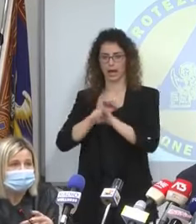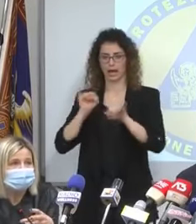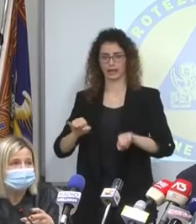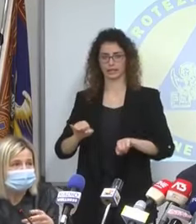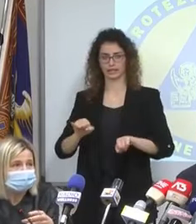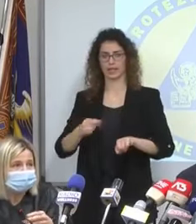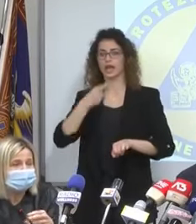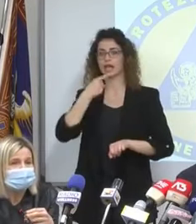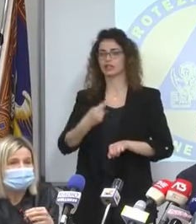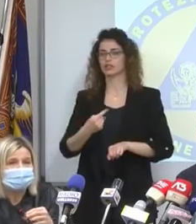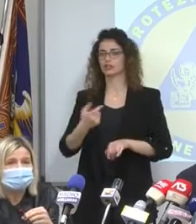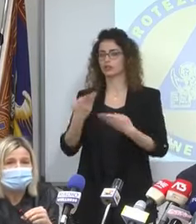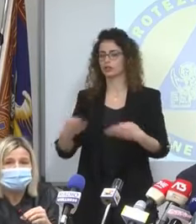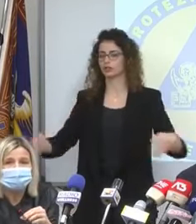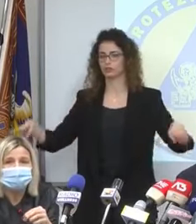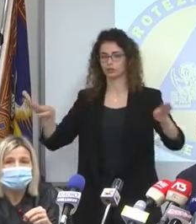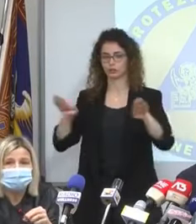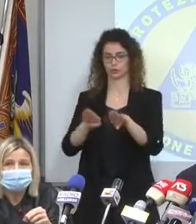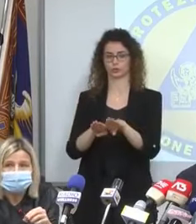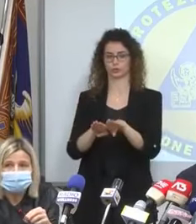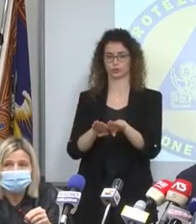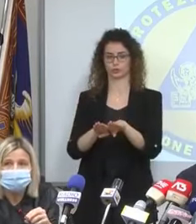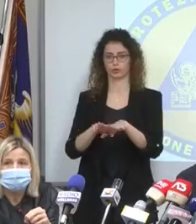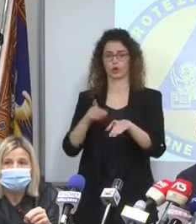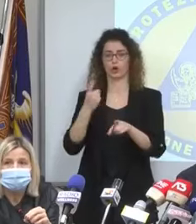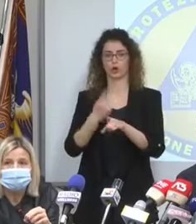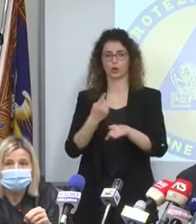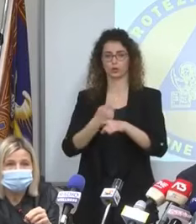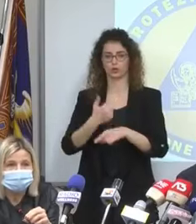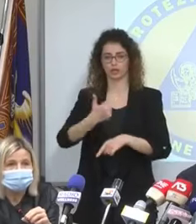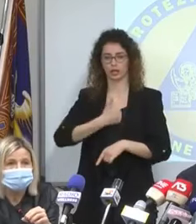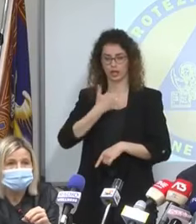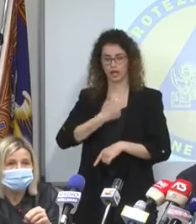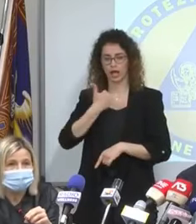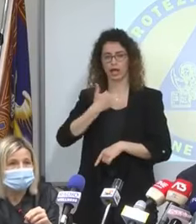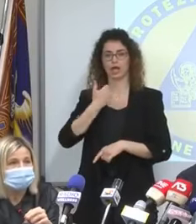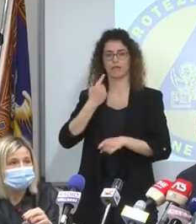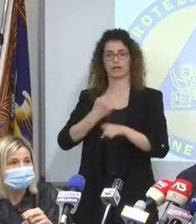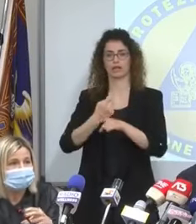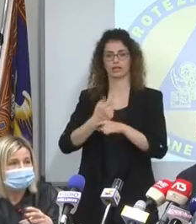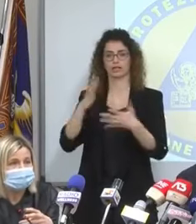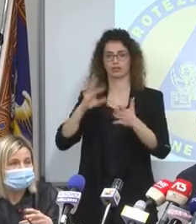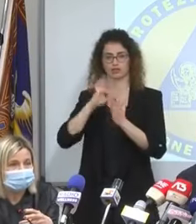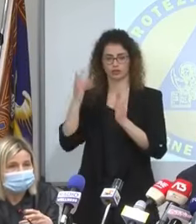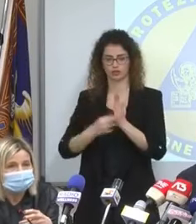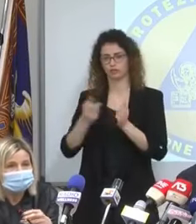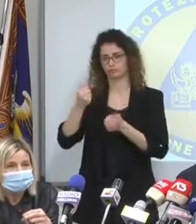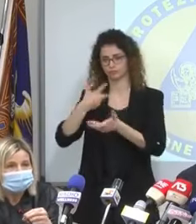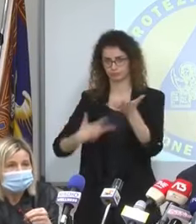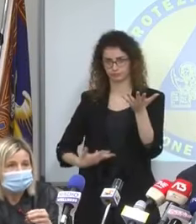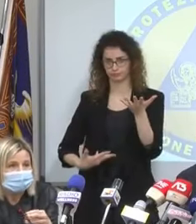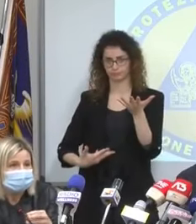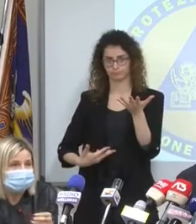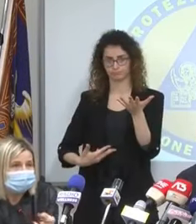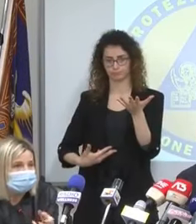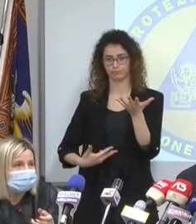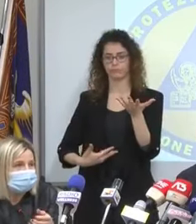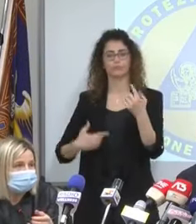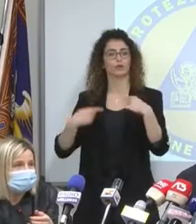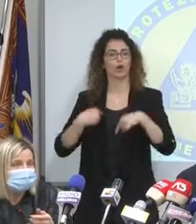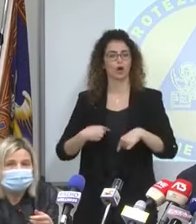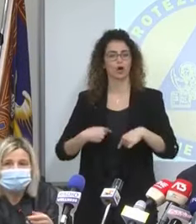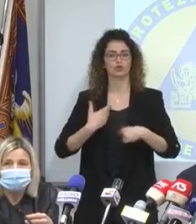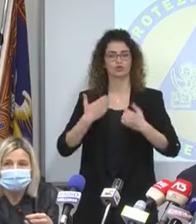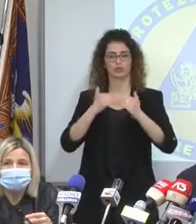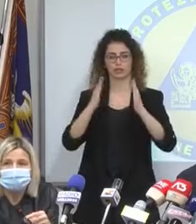impongono invece chiusura totale, impongono l'isolamento, impongono i 10 giorni, cioè impongono tutta una serie di cose che oggi